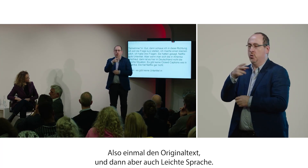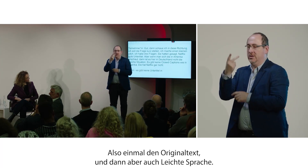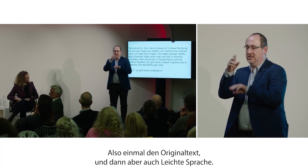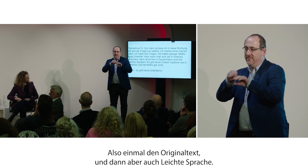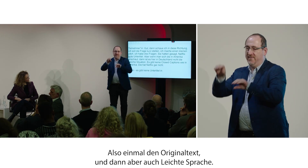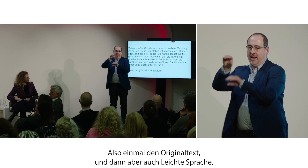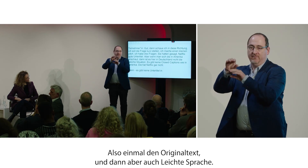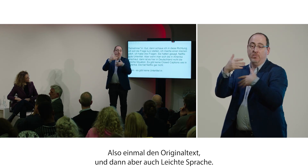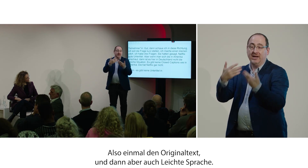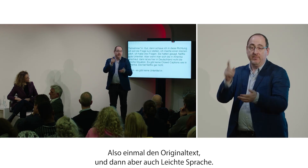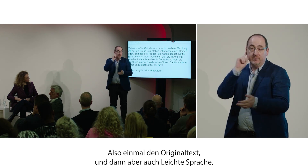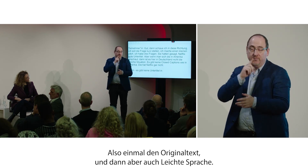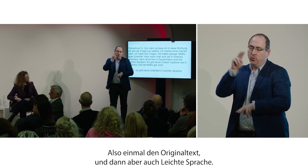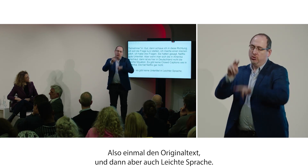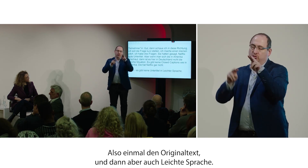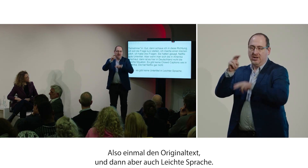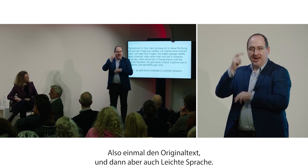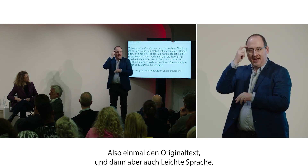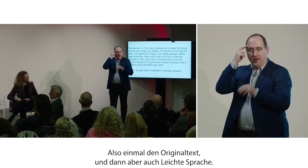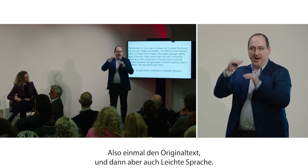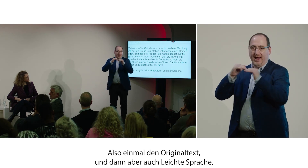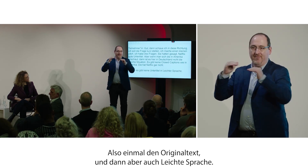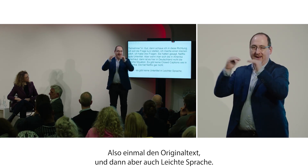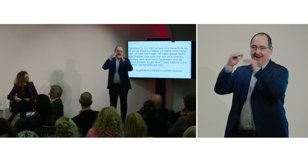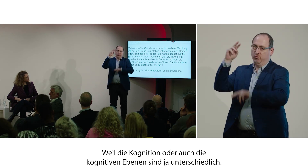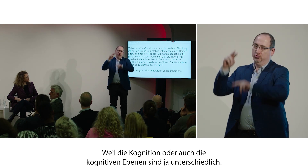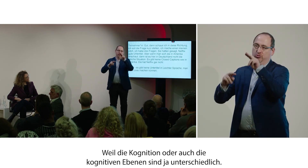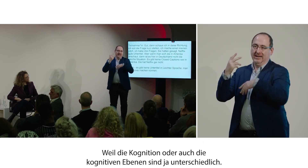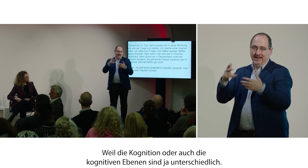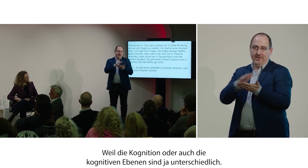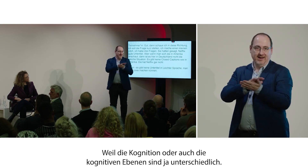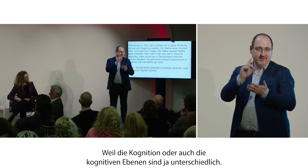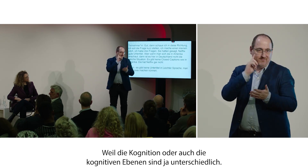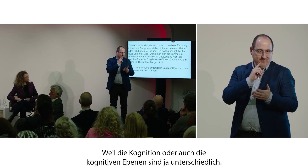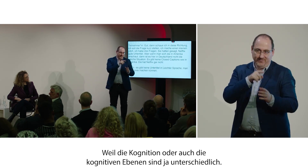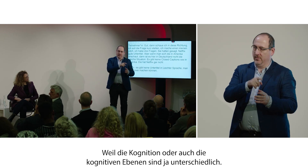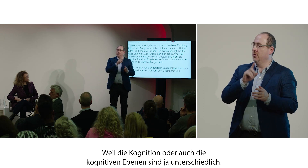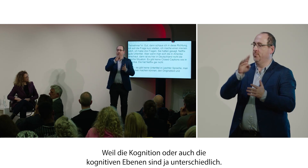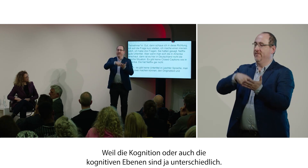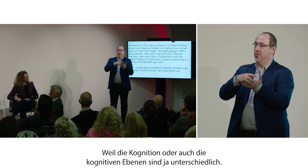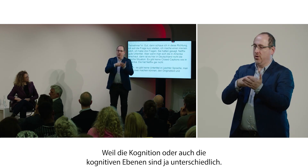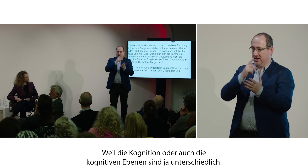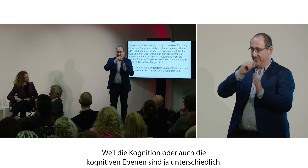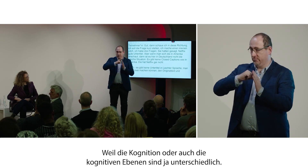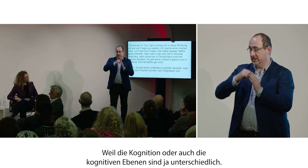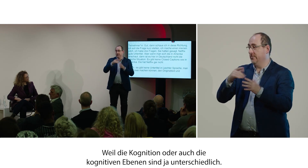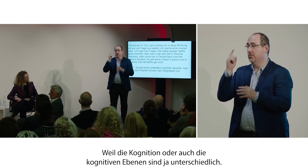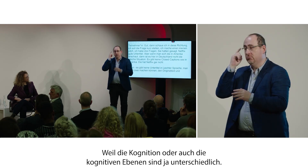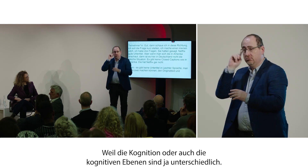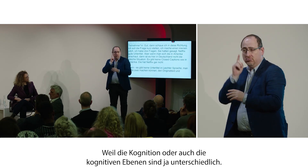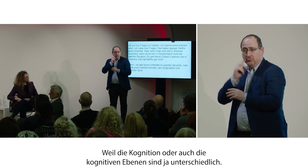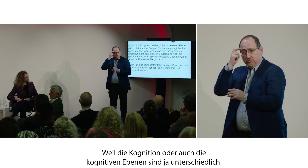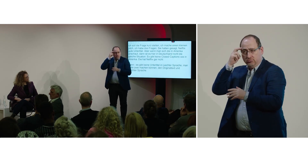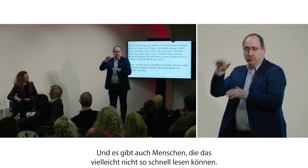Originaltext und dann aber auch leichte Sprache, weil die Kognition oder auch die kognitiven Ebenen